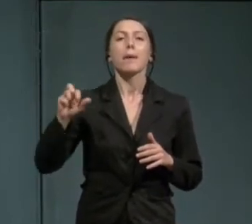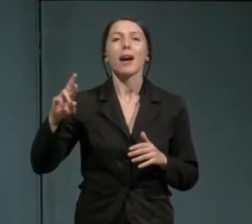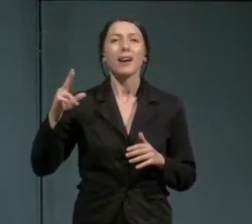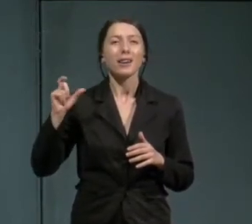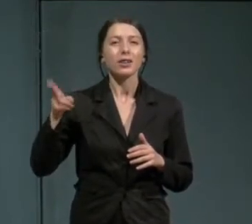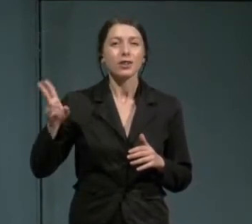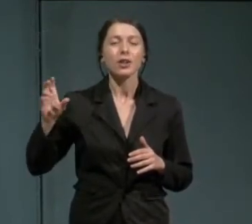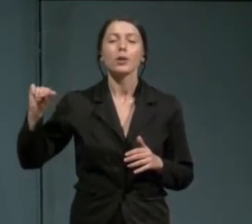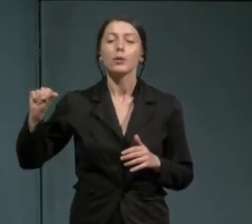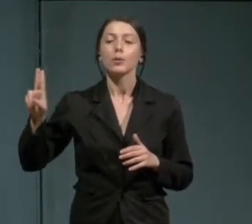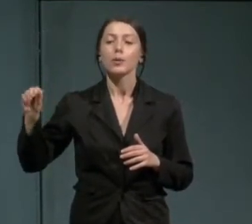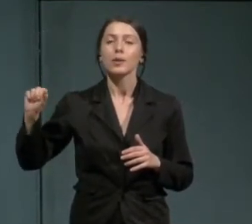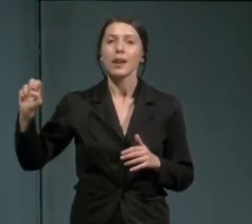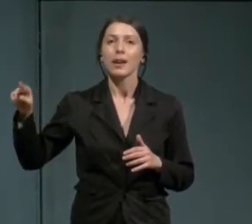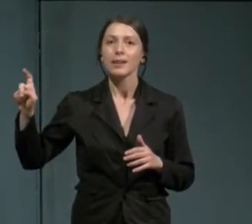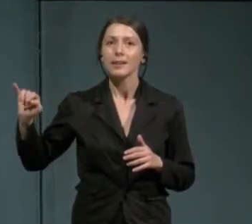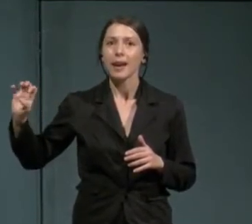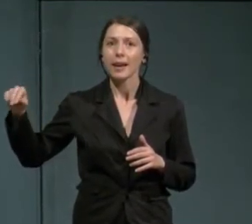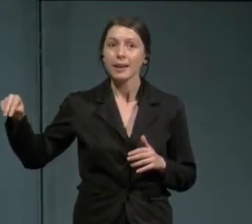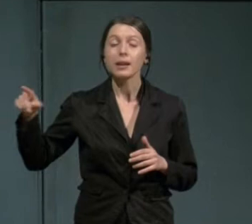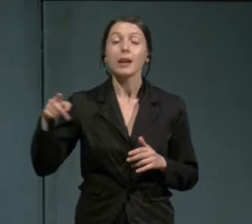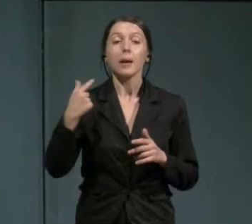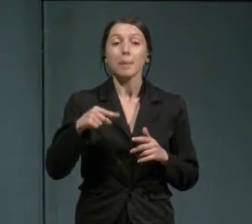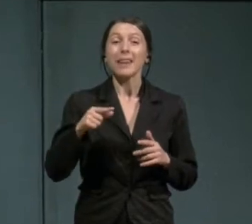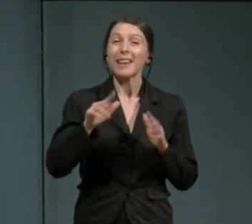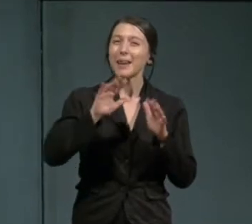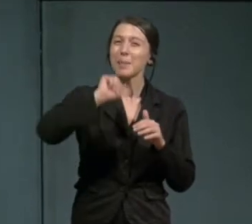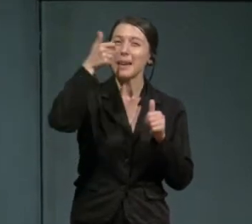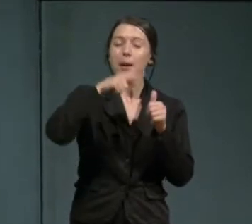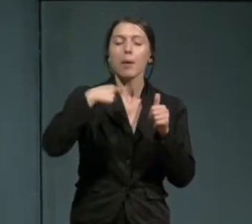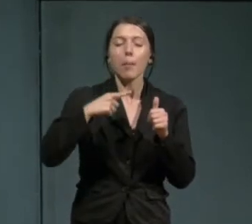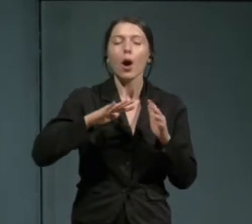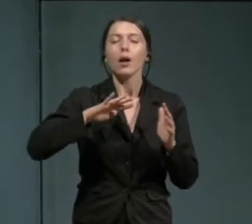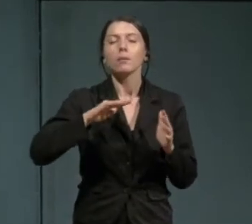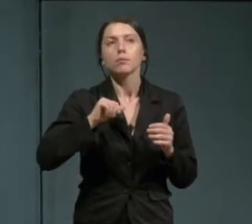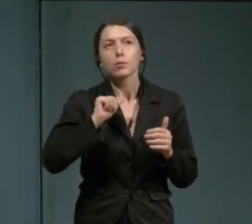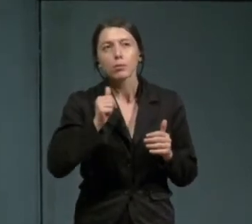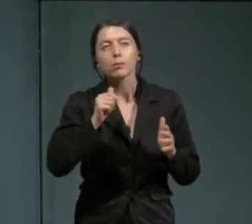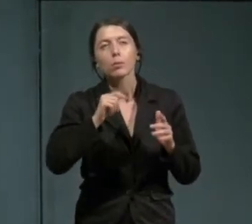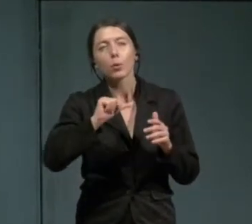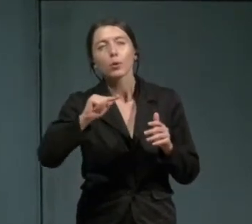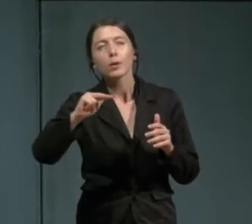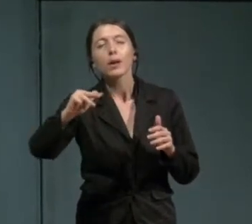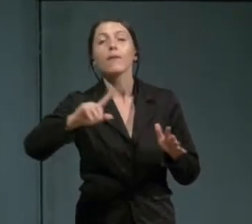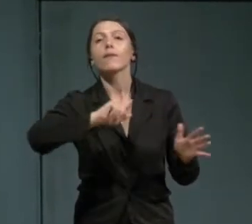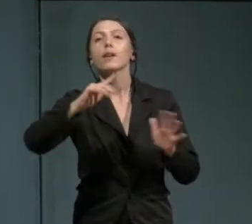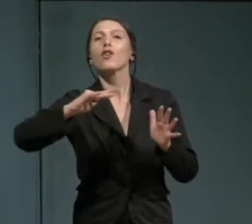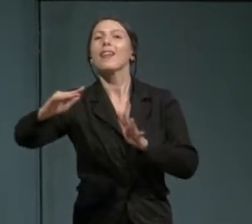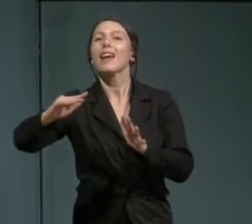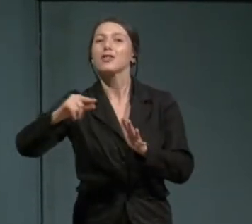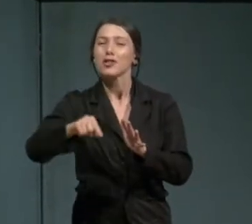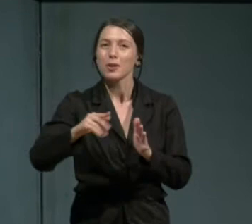questo ne ha fatti ne sono seguiti un'altra decina sono dire un 10 12 libri di romanzi racconti accettano tra cui appunto